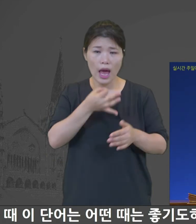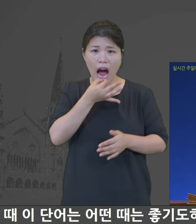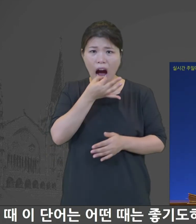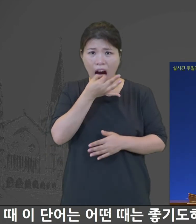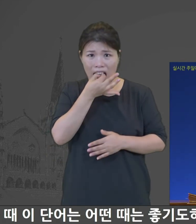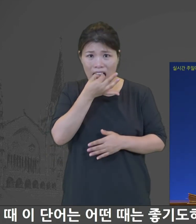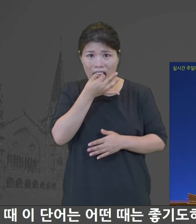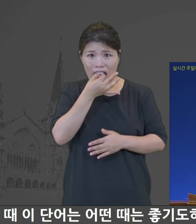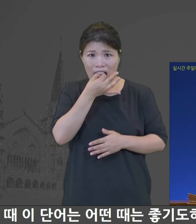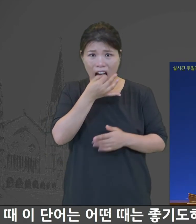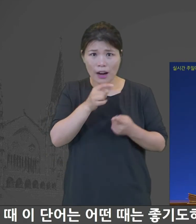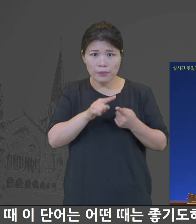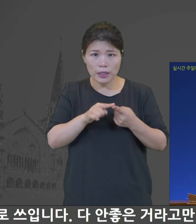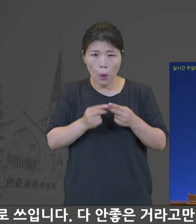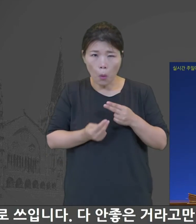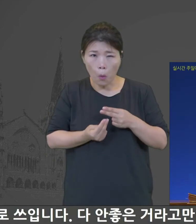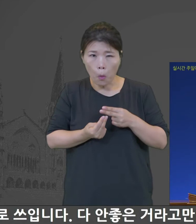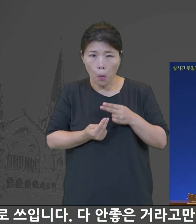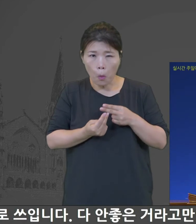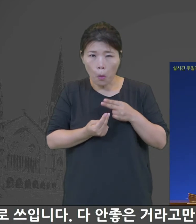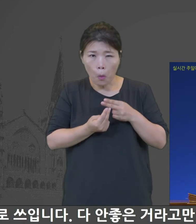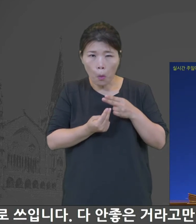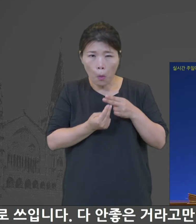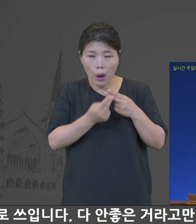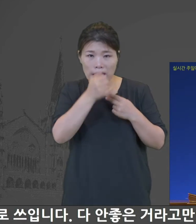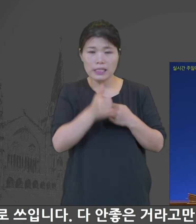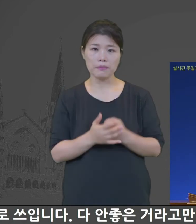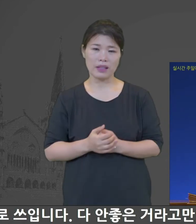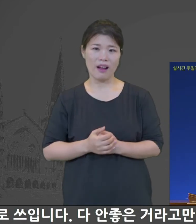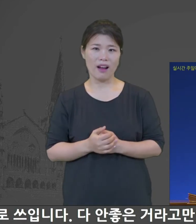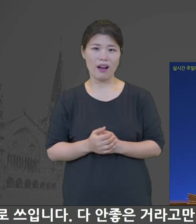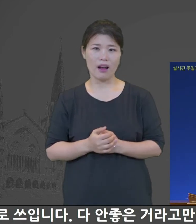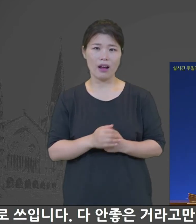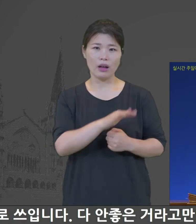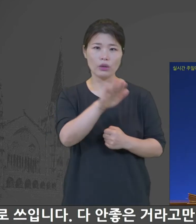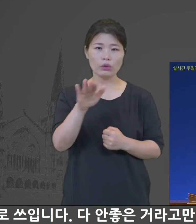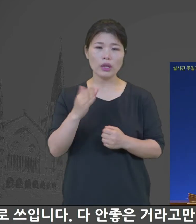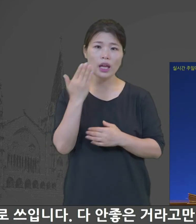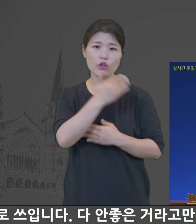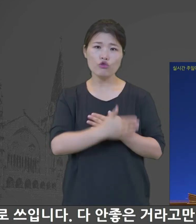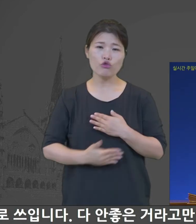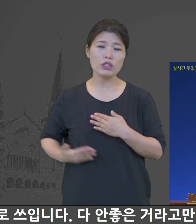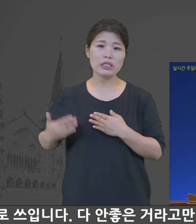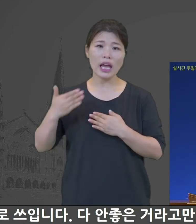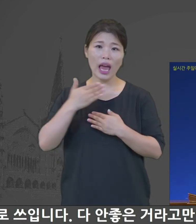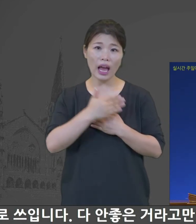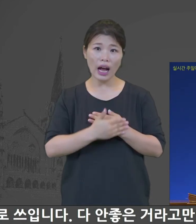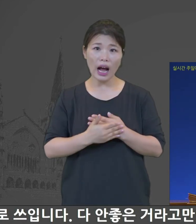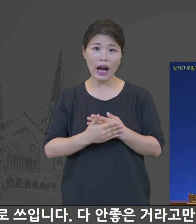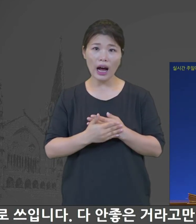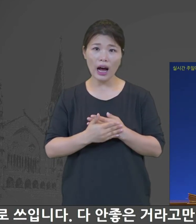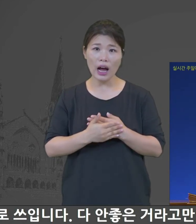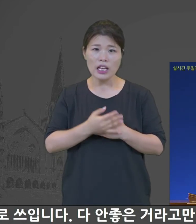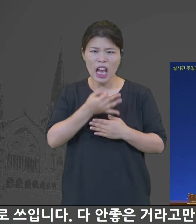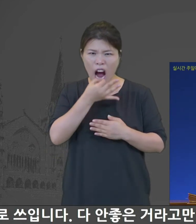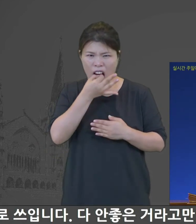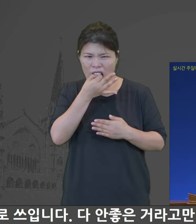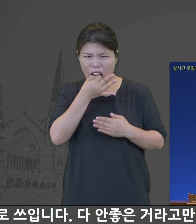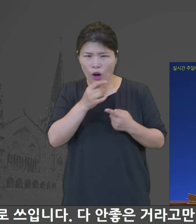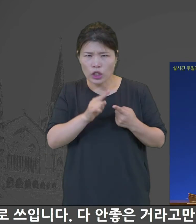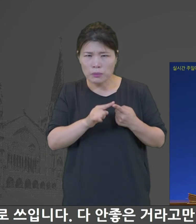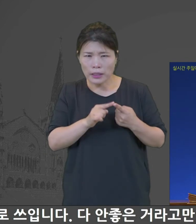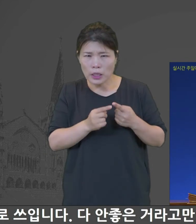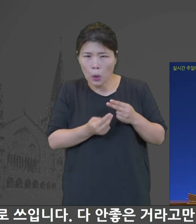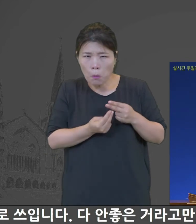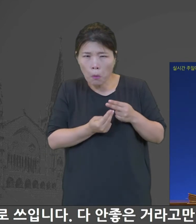욕심을 보관하는 성향을 갖고 있습니다. 그러니까 우리의 육체가 욕심을 보관해둬요. 이거